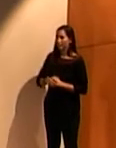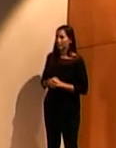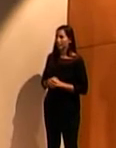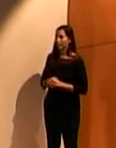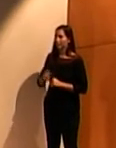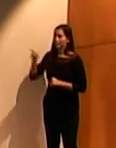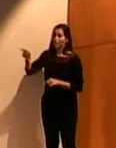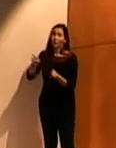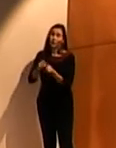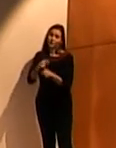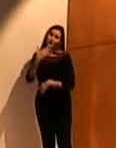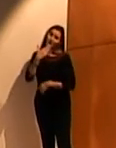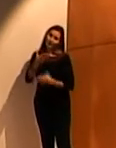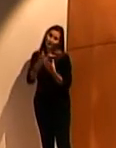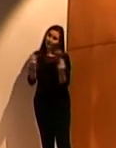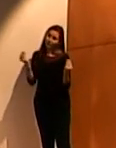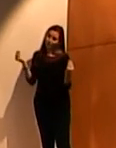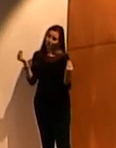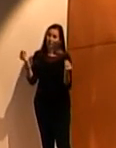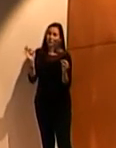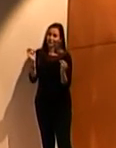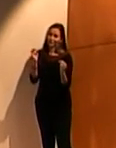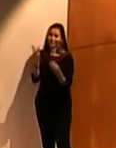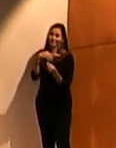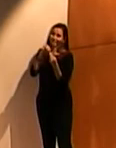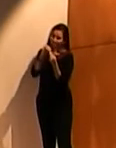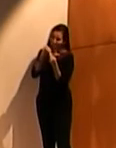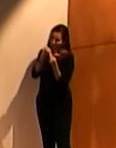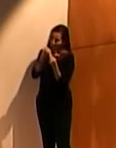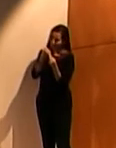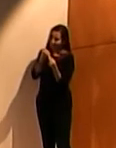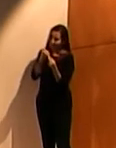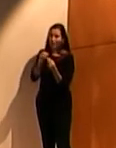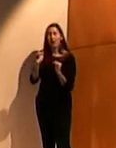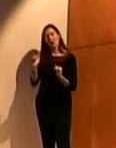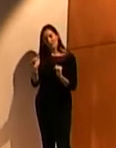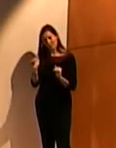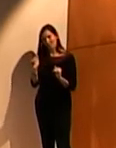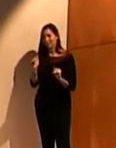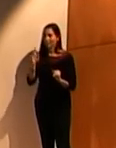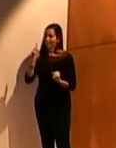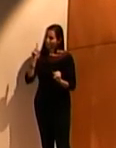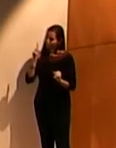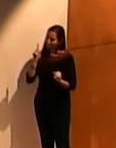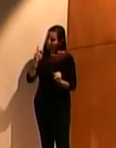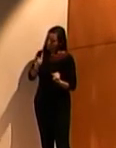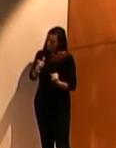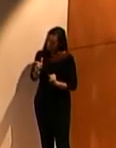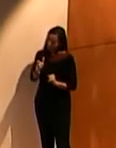On vous remercie aussi beaucoup de la... Enfin, autre chose, vous avez su quand même, je dois le dire, mettre à